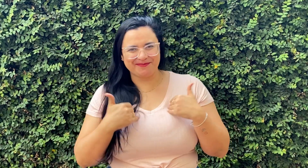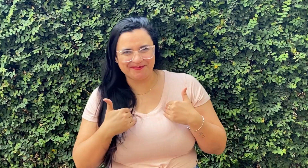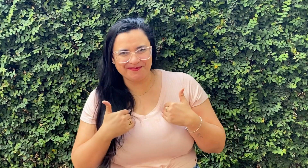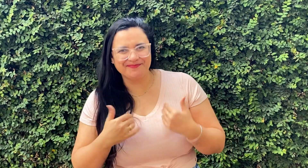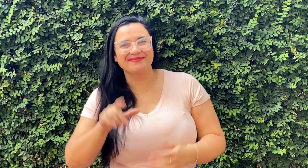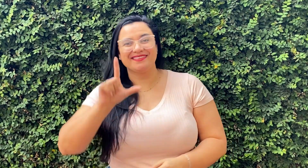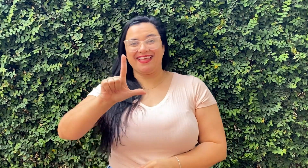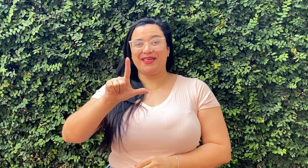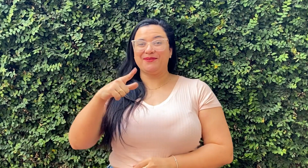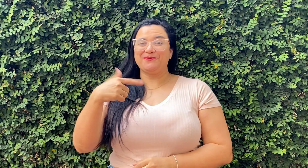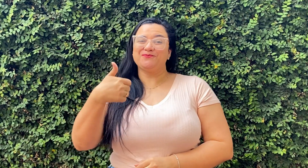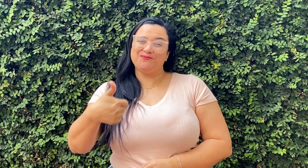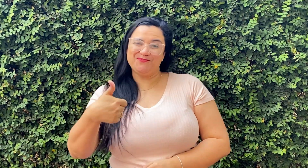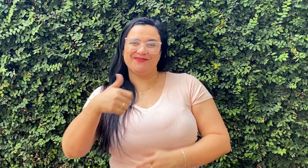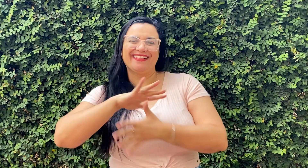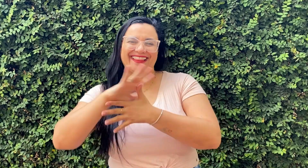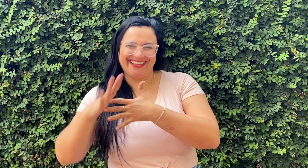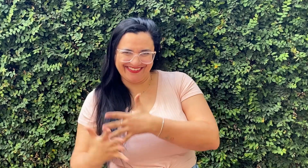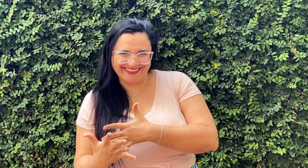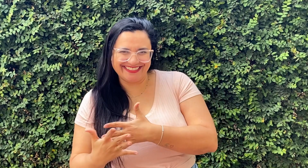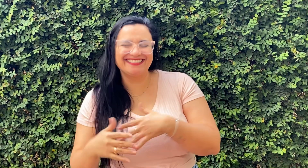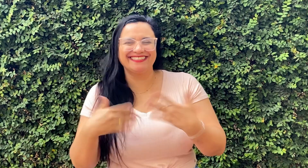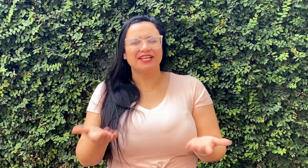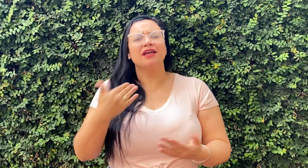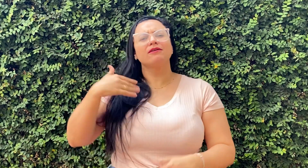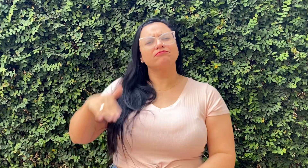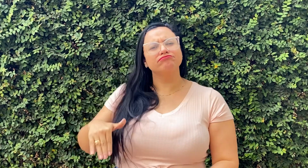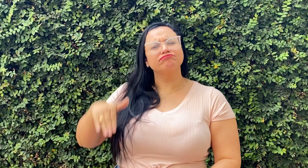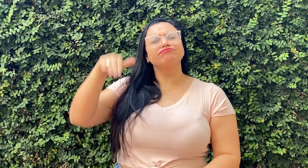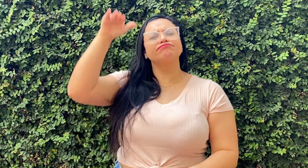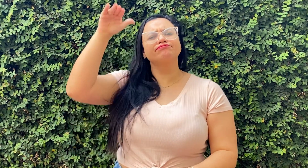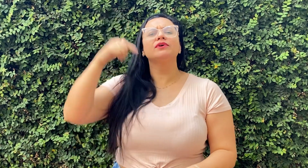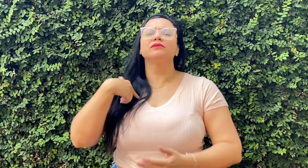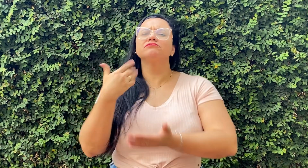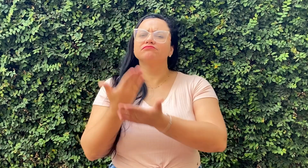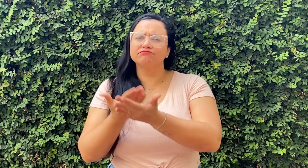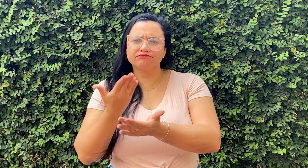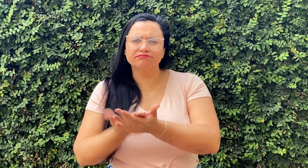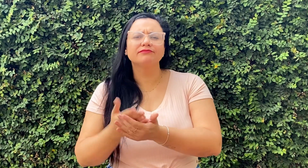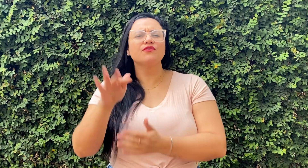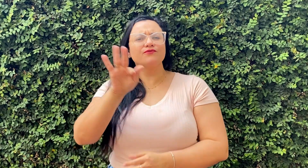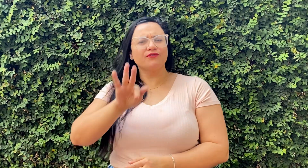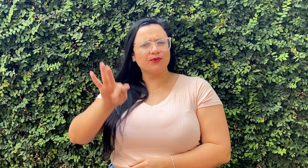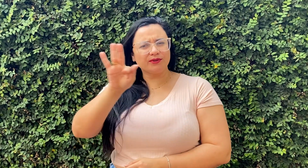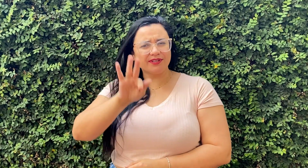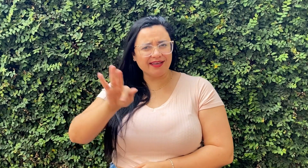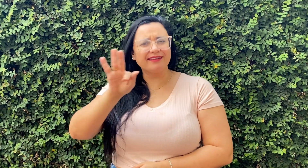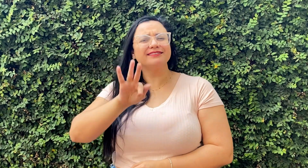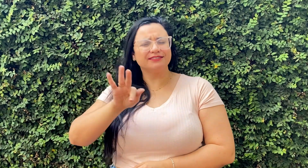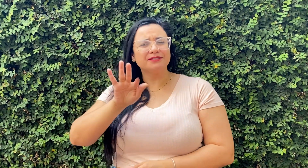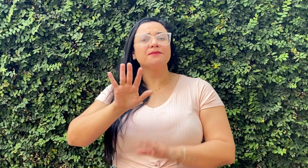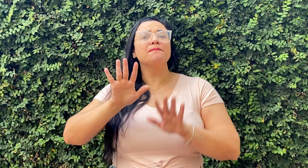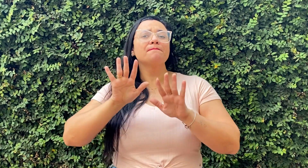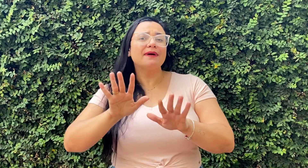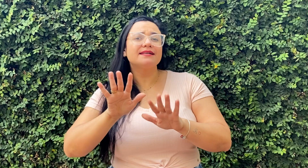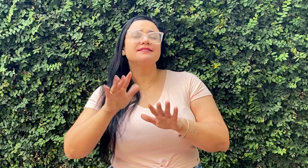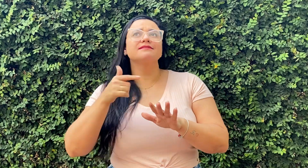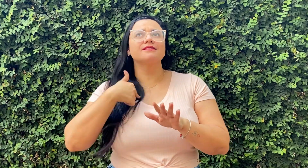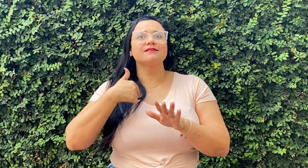forma natural, sendo a Libras minha L1, minha primeira língua. Então, eu cresci, fiz os meus estudos